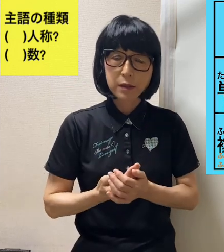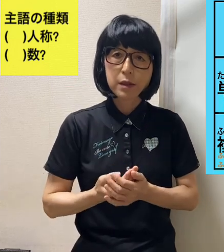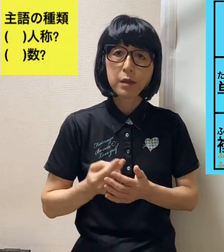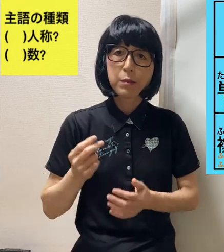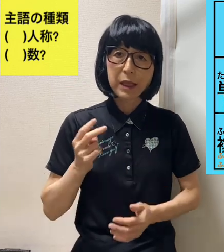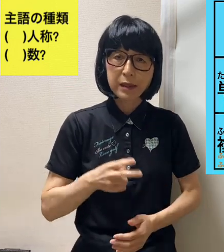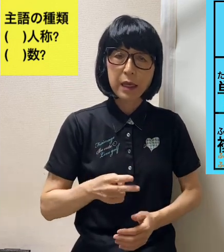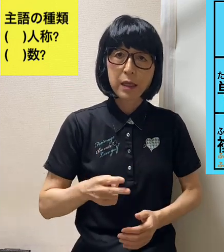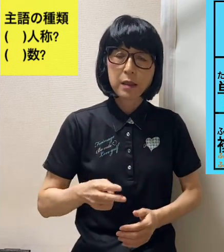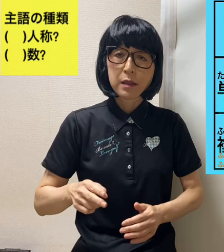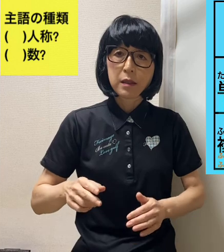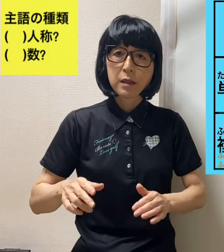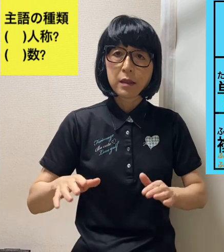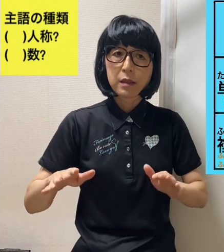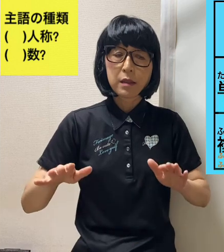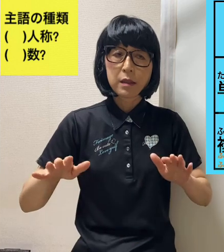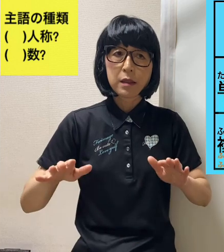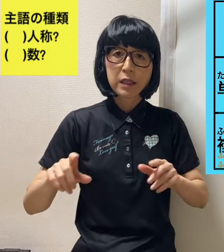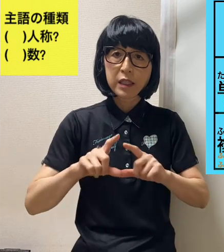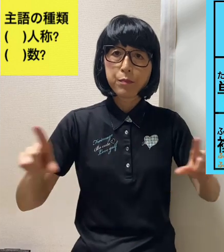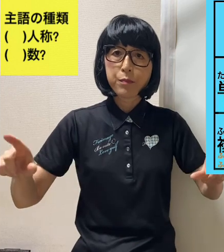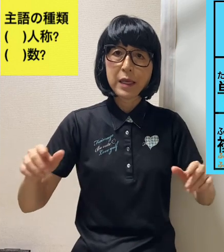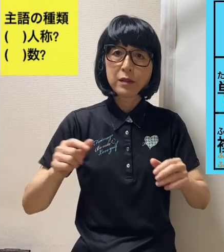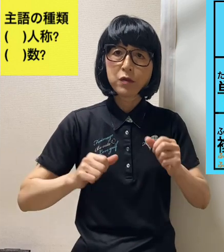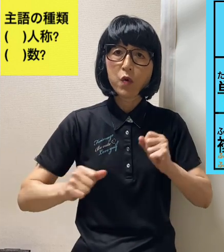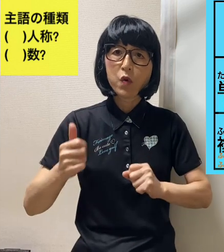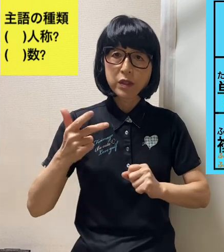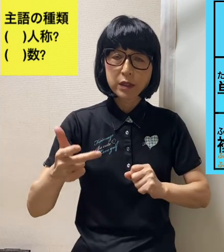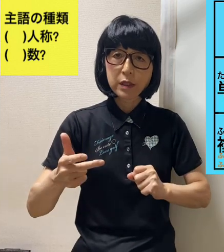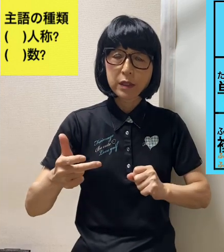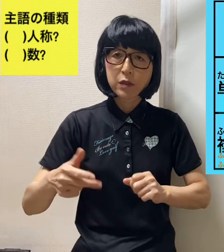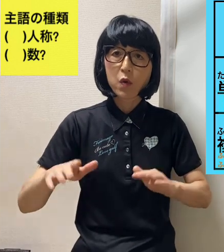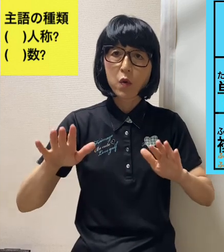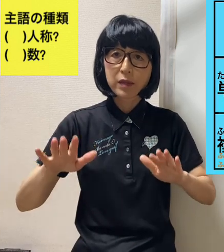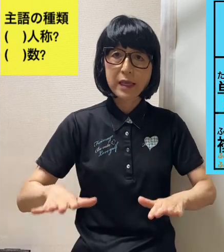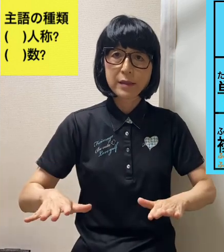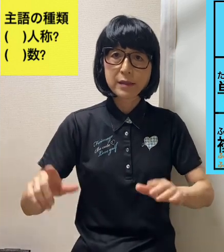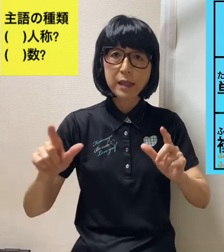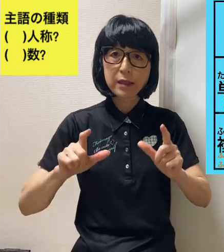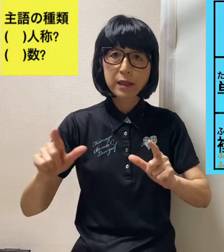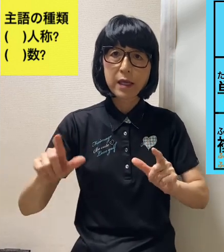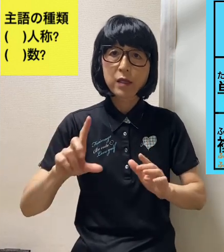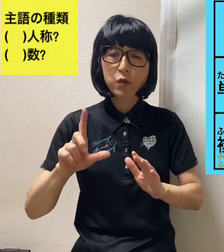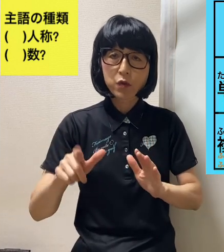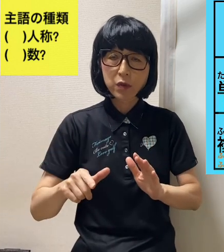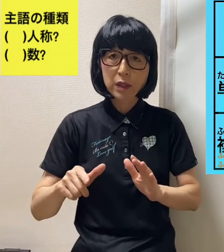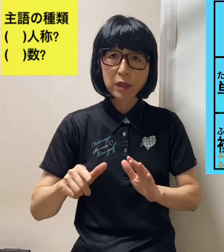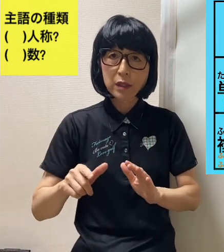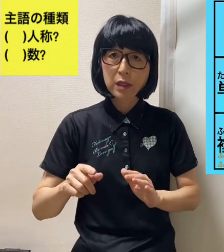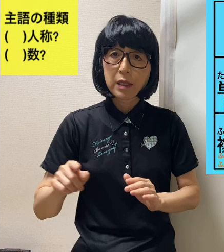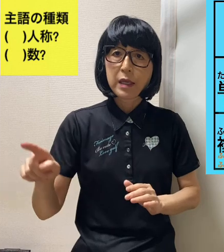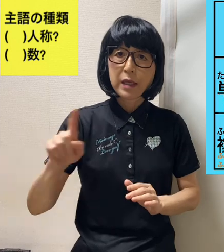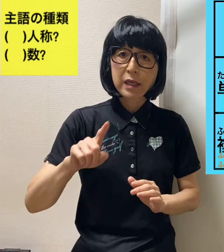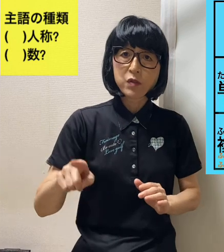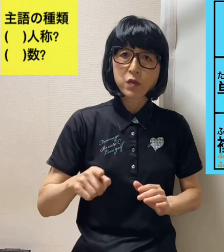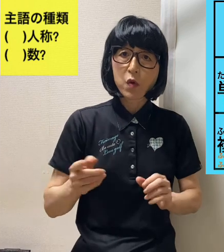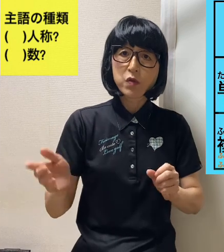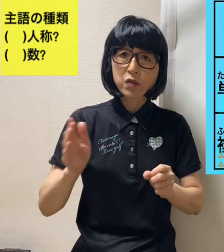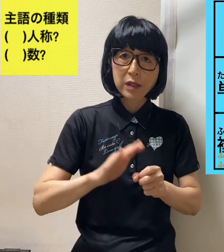。また、一般動詞の現在形の時、 s を